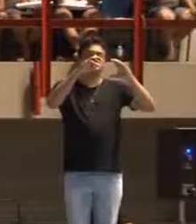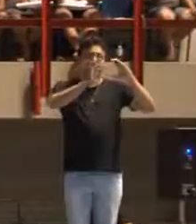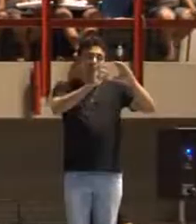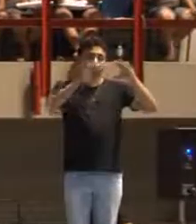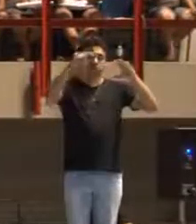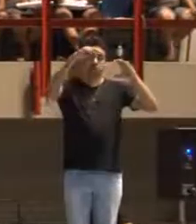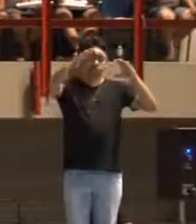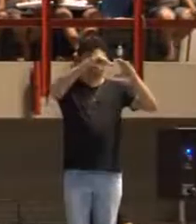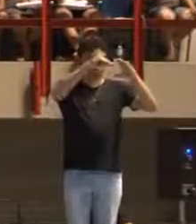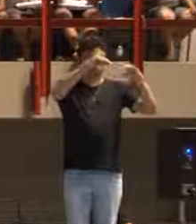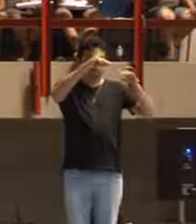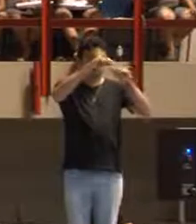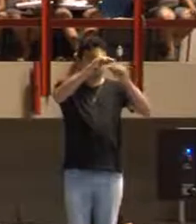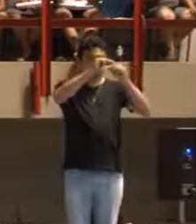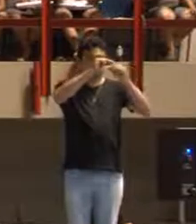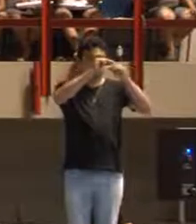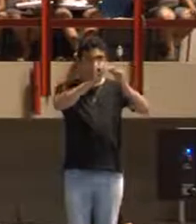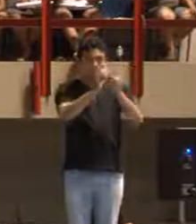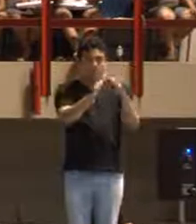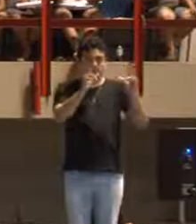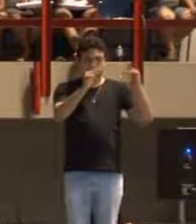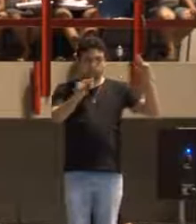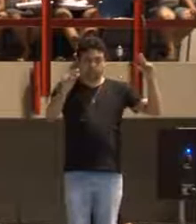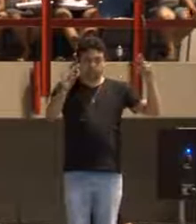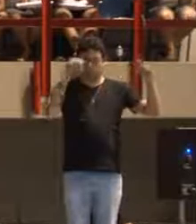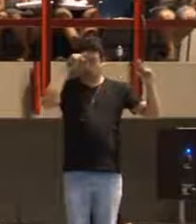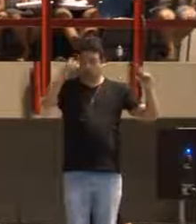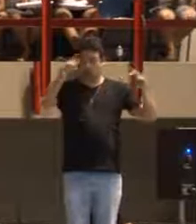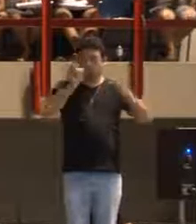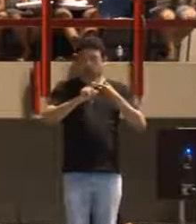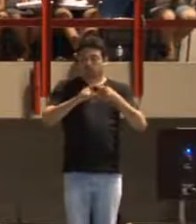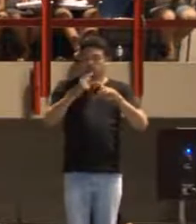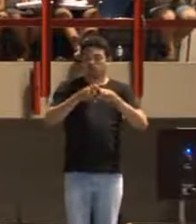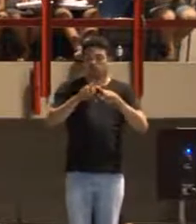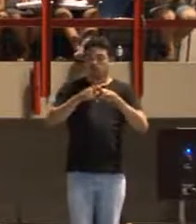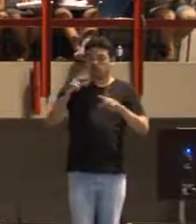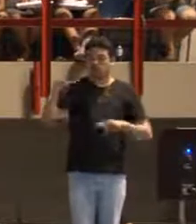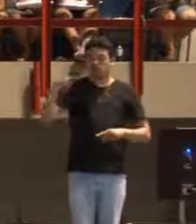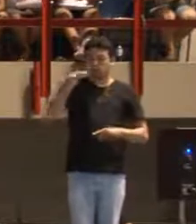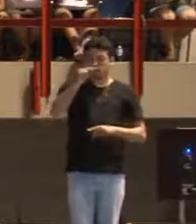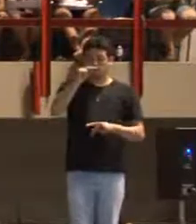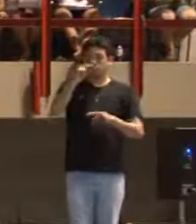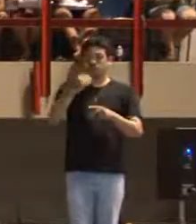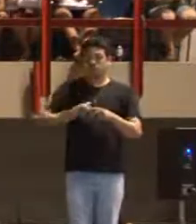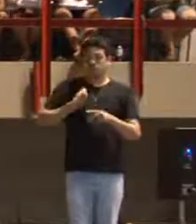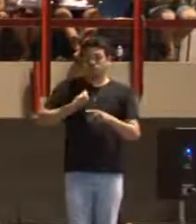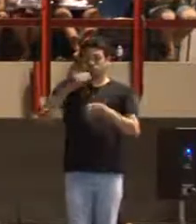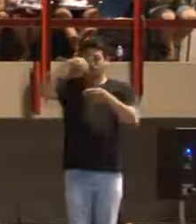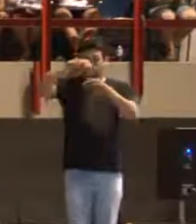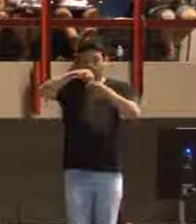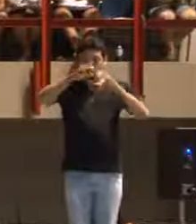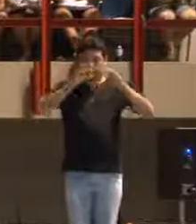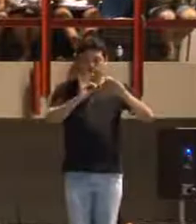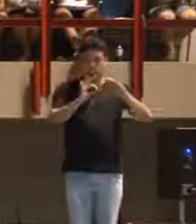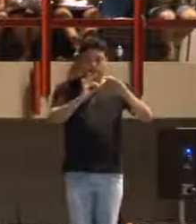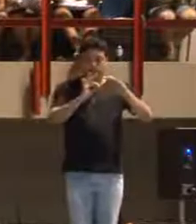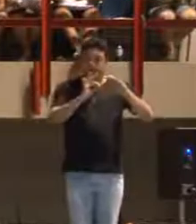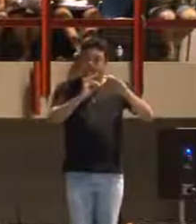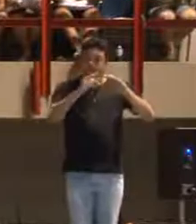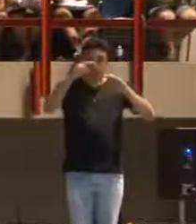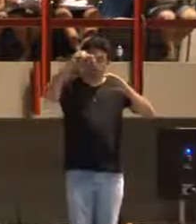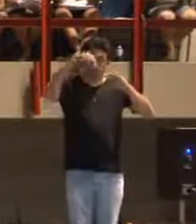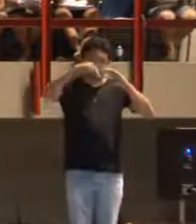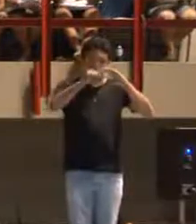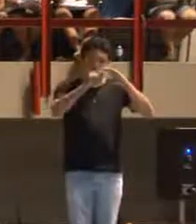humanas, porque você tem que lembrar de uma coisa: os vírus se reproduzem dentro das